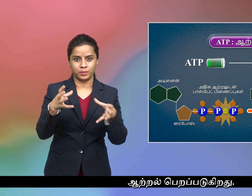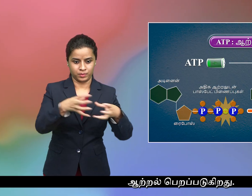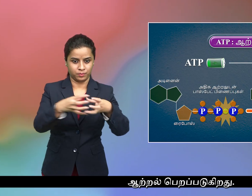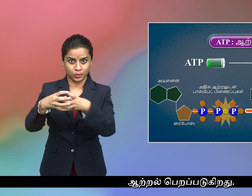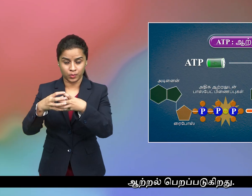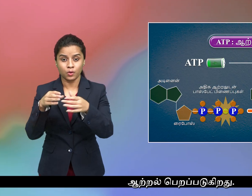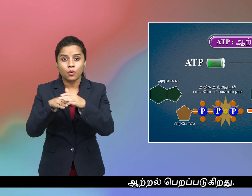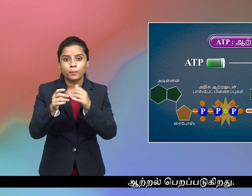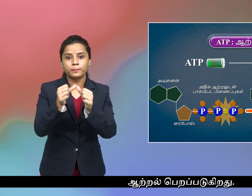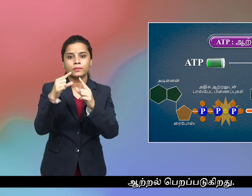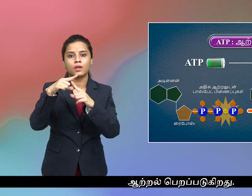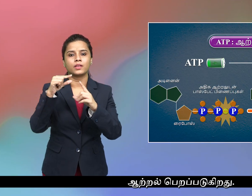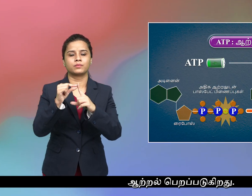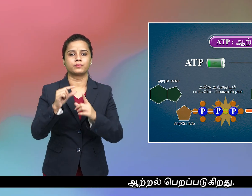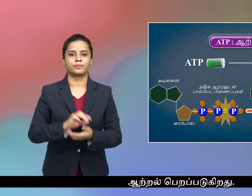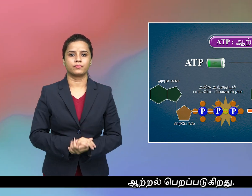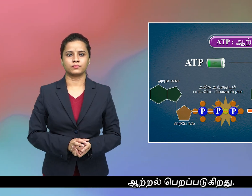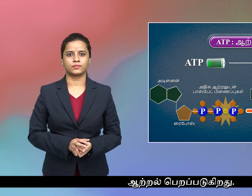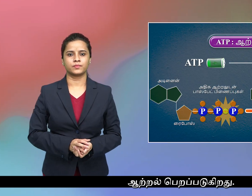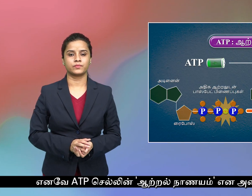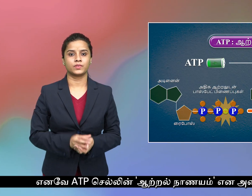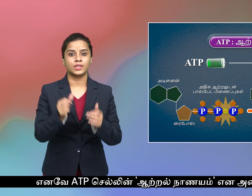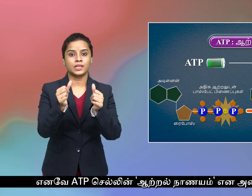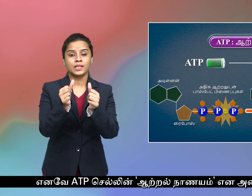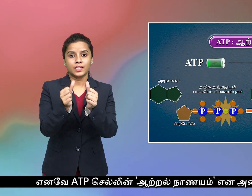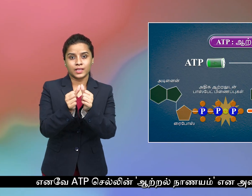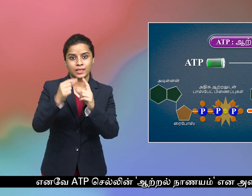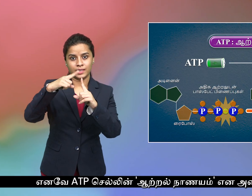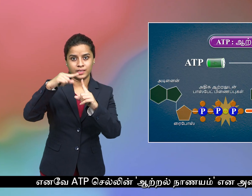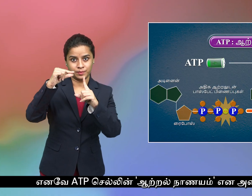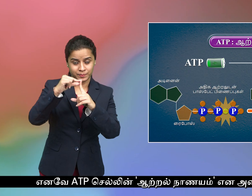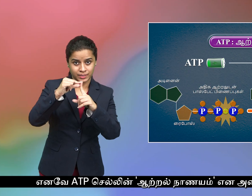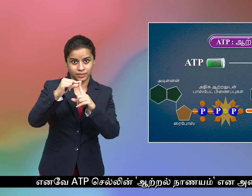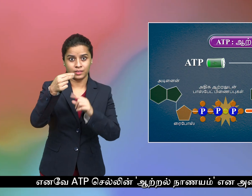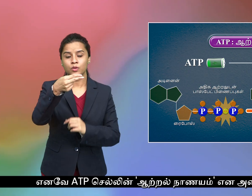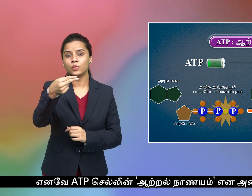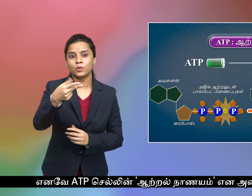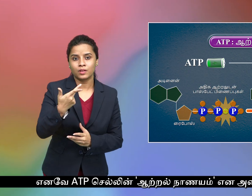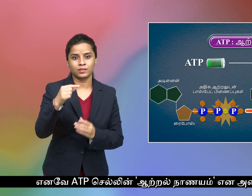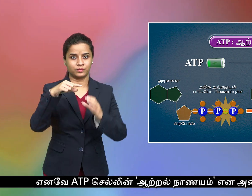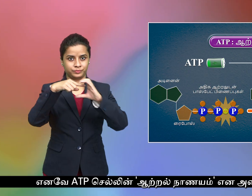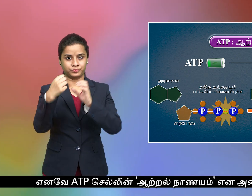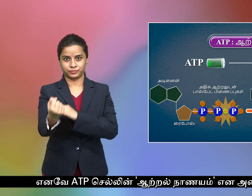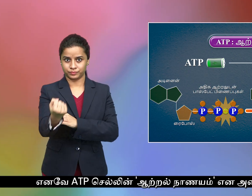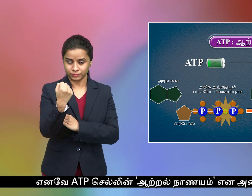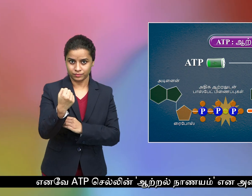எனவே ATP செல்லின் ஆற்றல் நாணயம் என